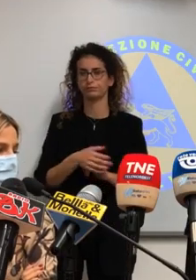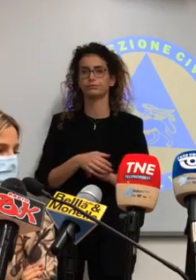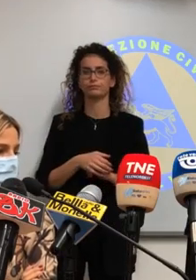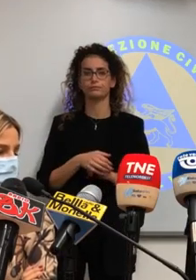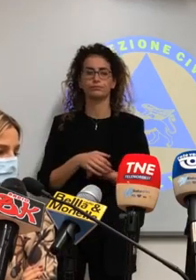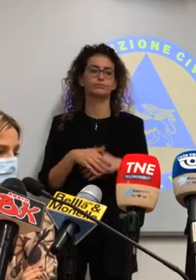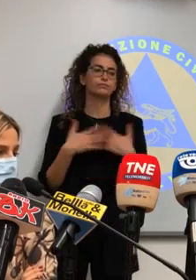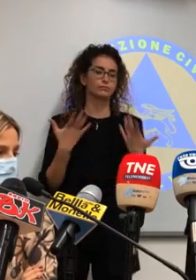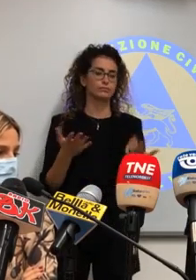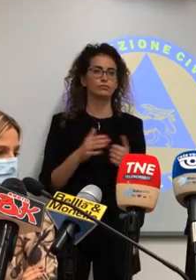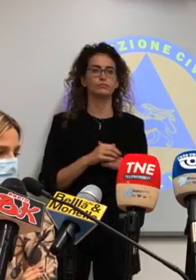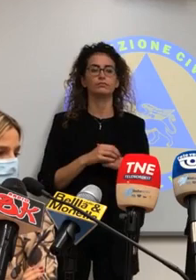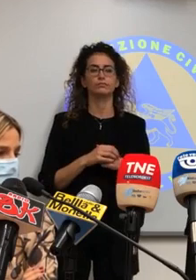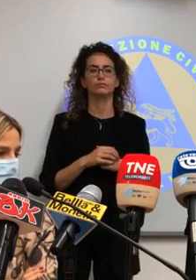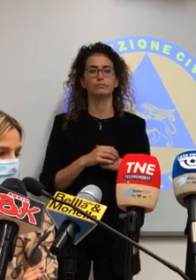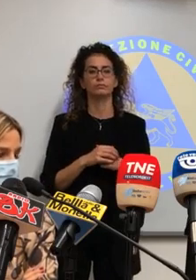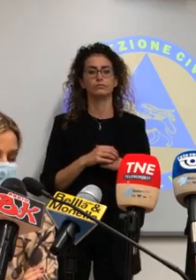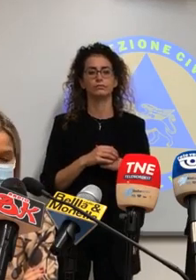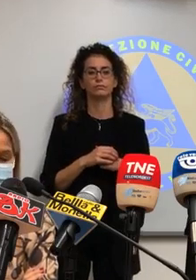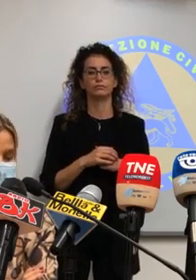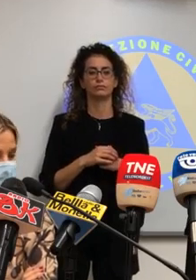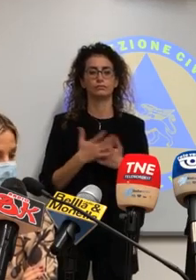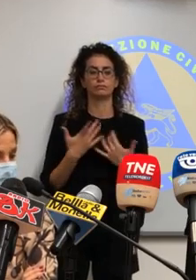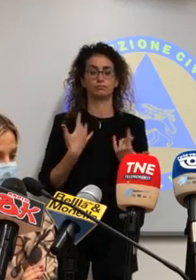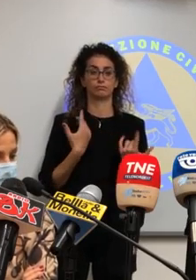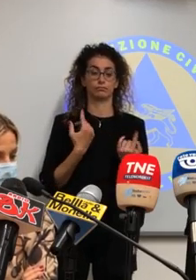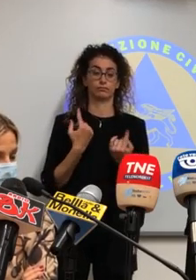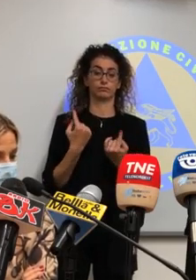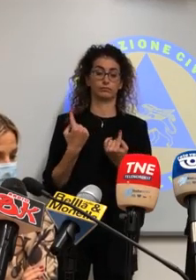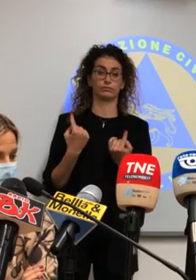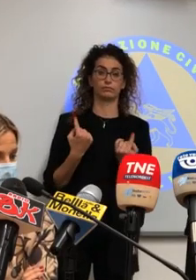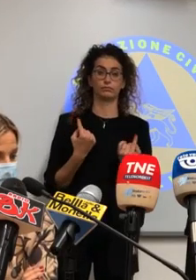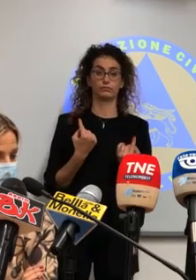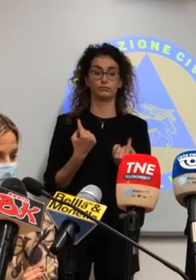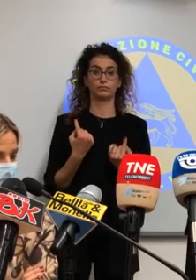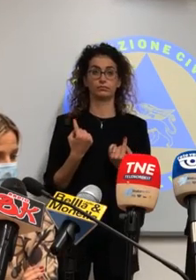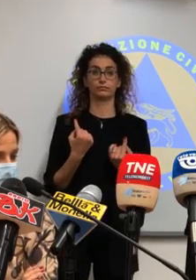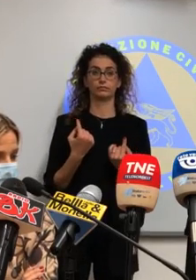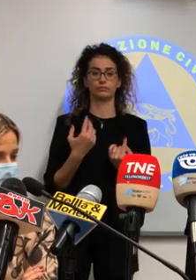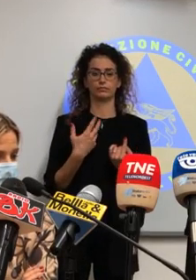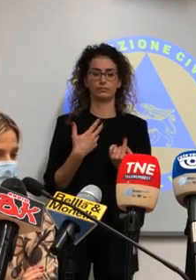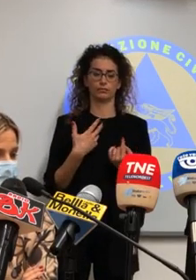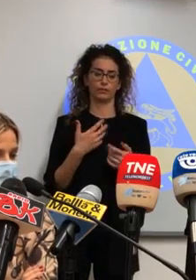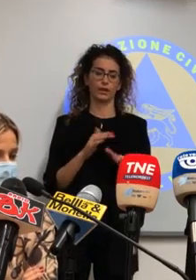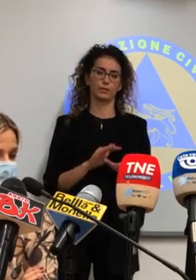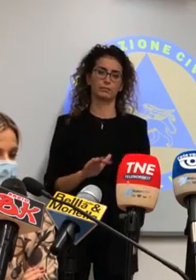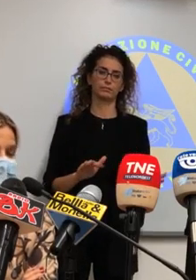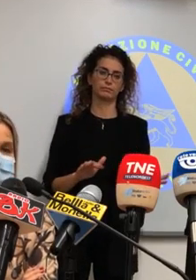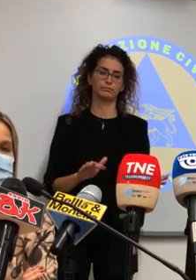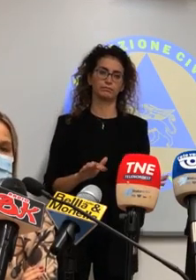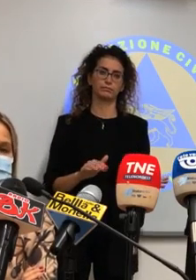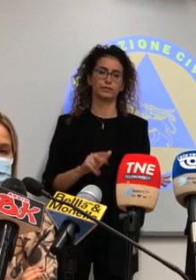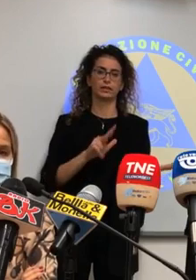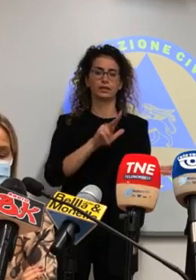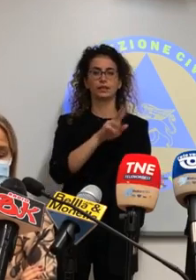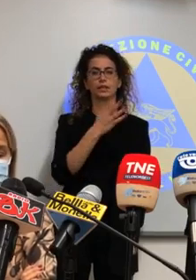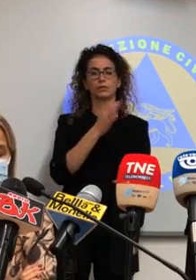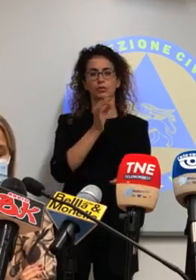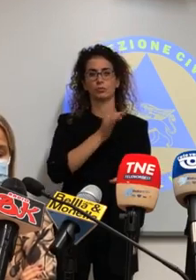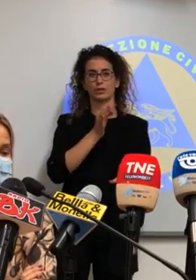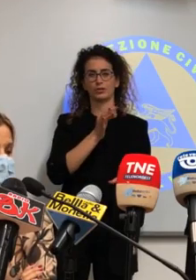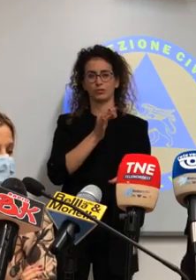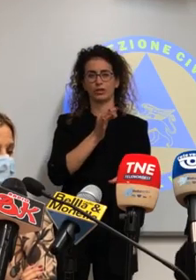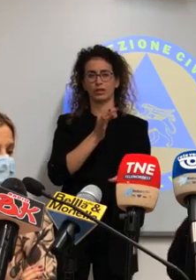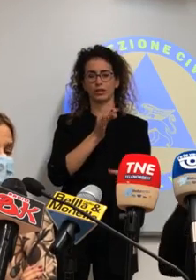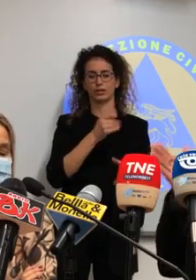Ecco, questo. Poi diciamo che questi casi si distribuiscono principalmente nei più piccoli, il 34% di tutte le